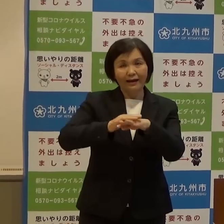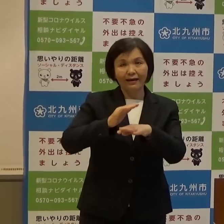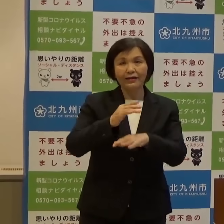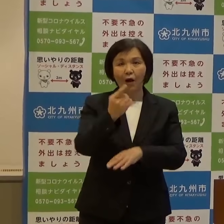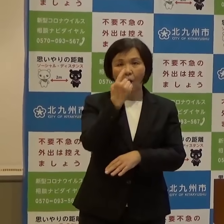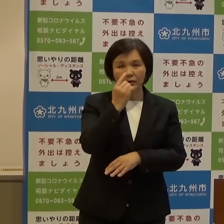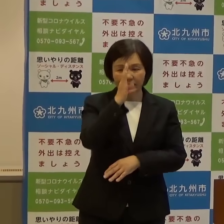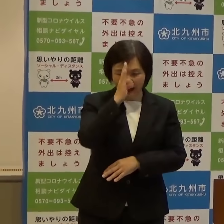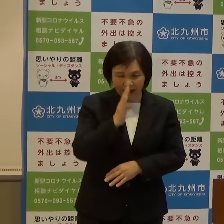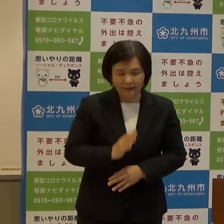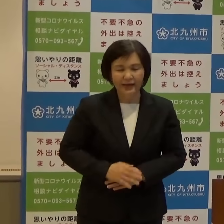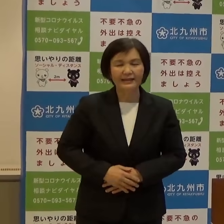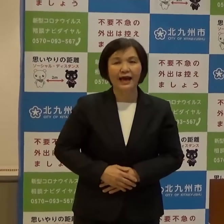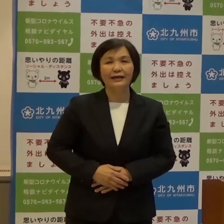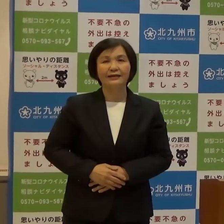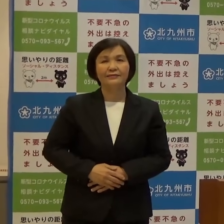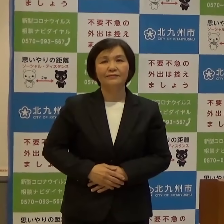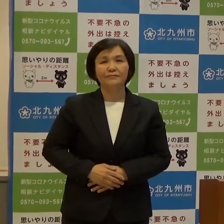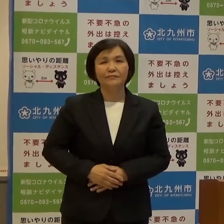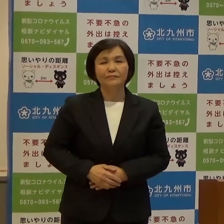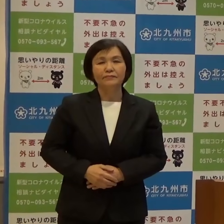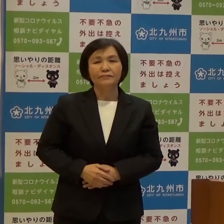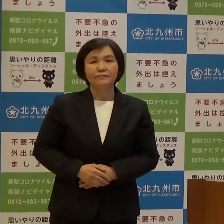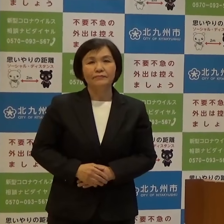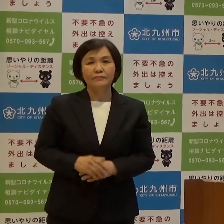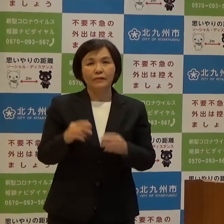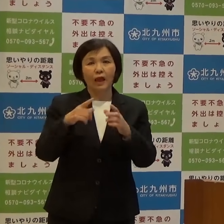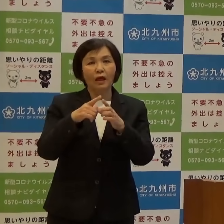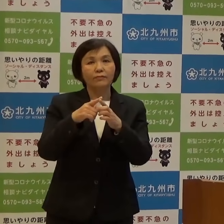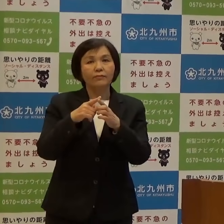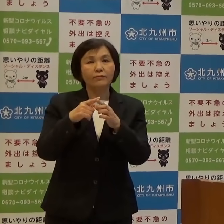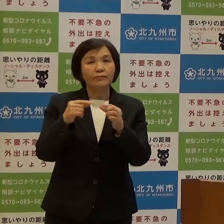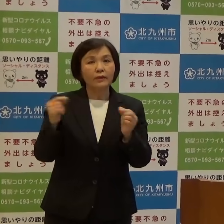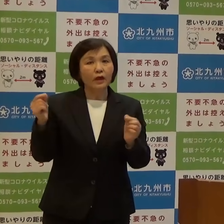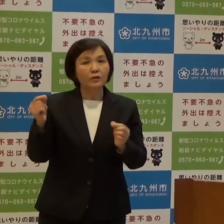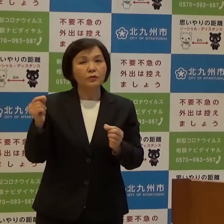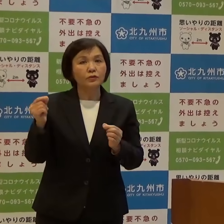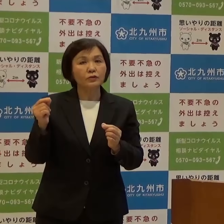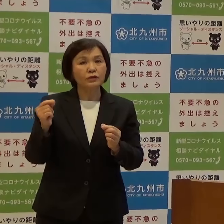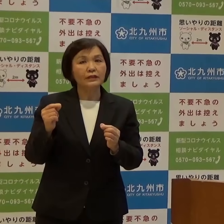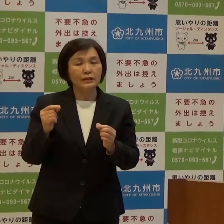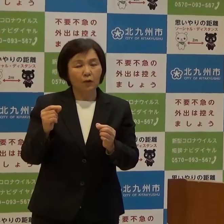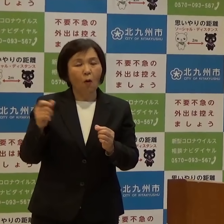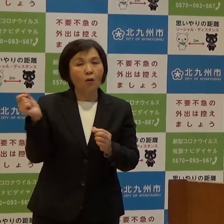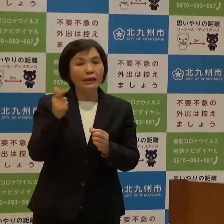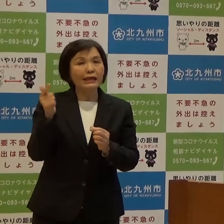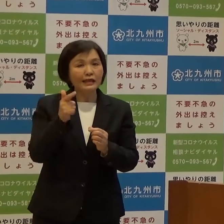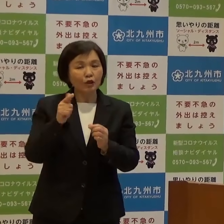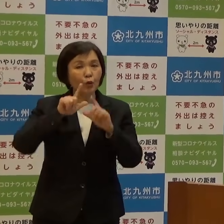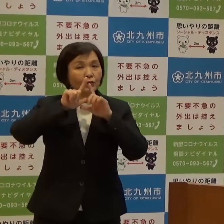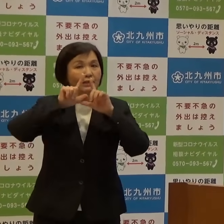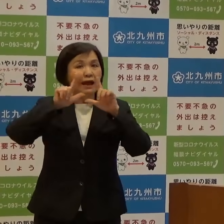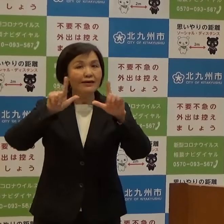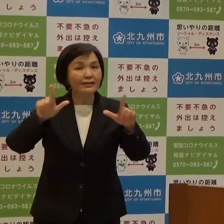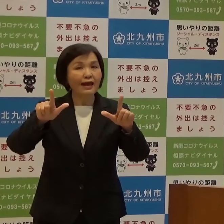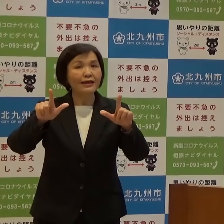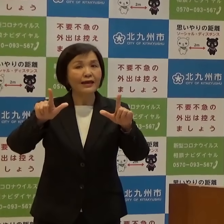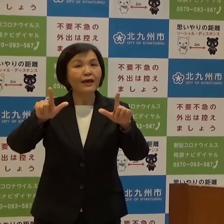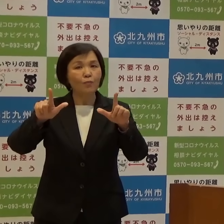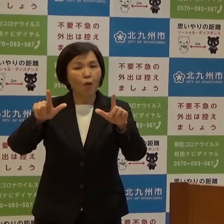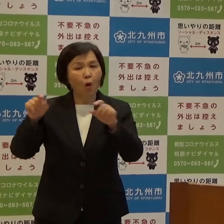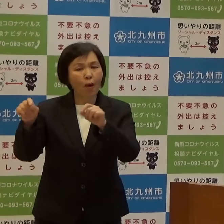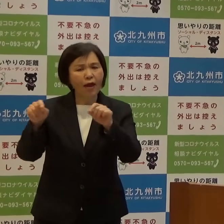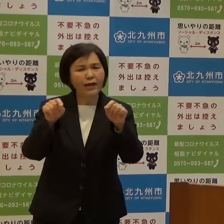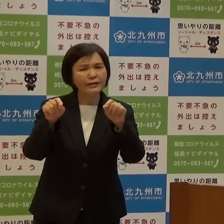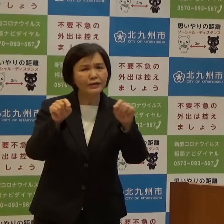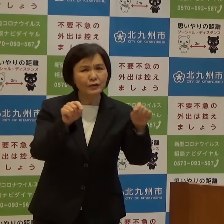をお願いします。 国もこの緊急事態 態宣言の延長に